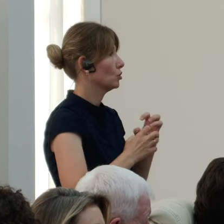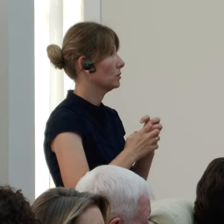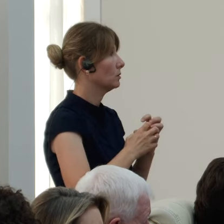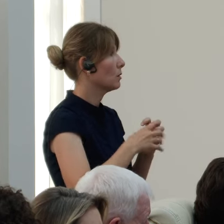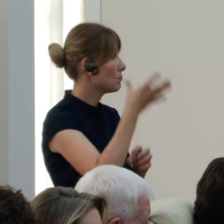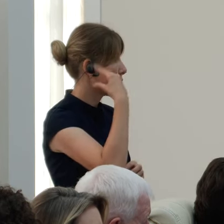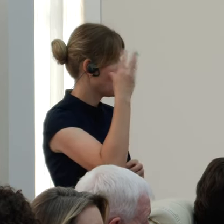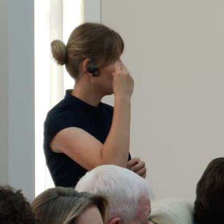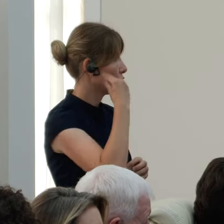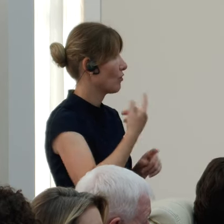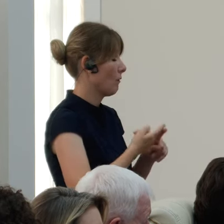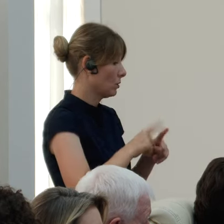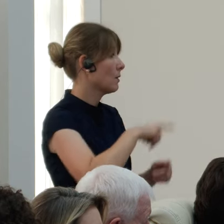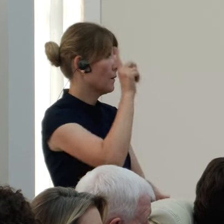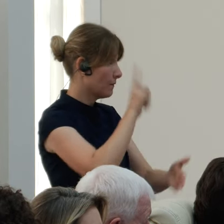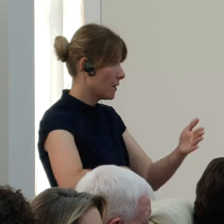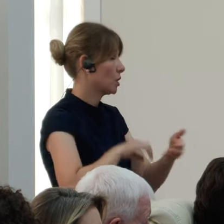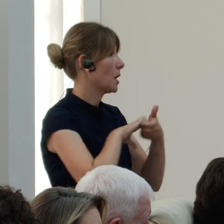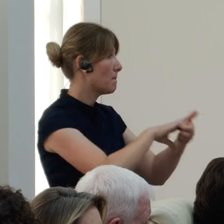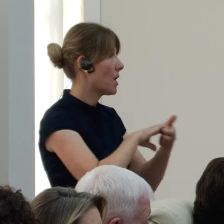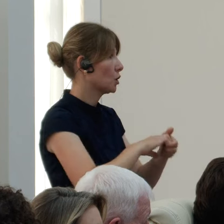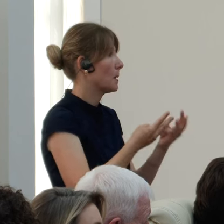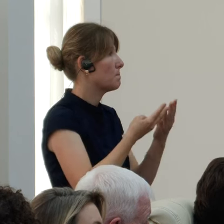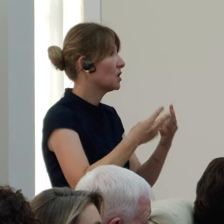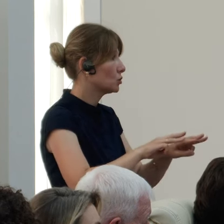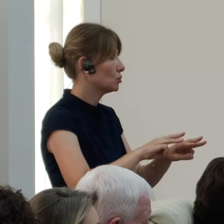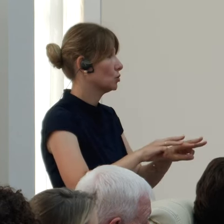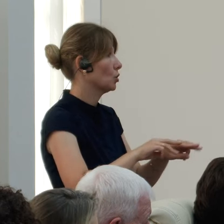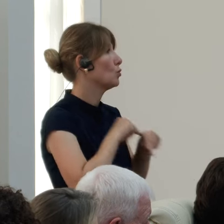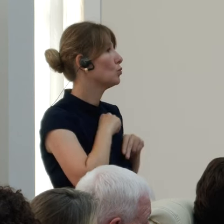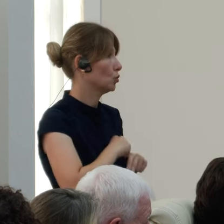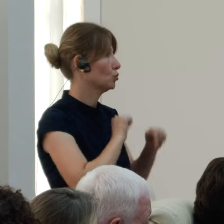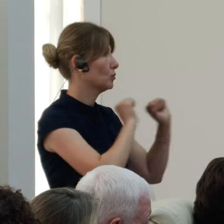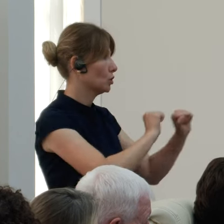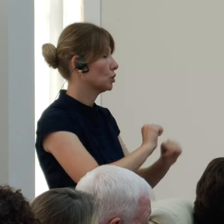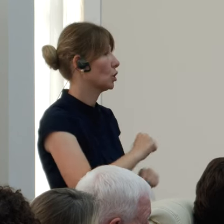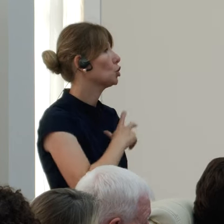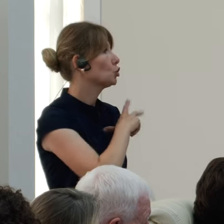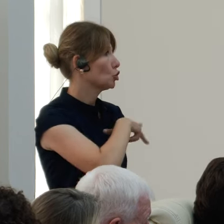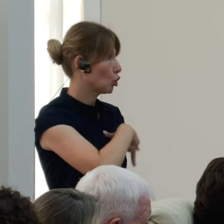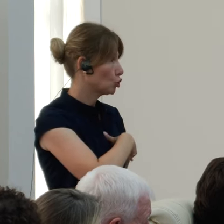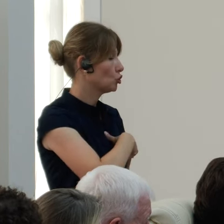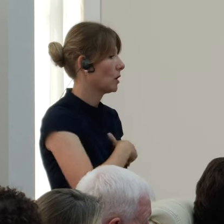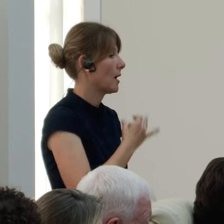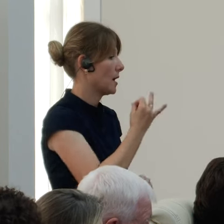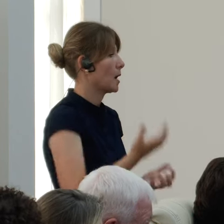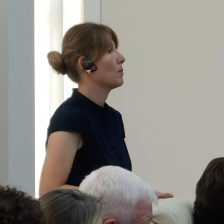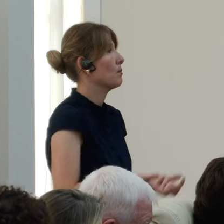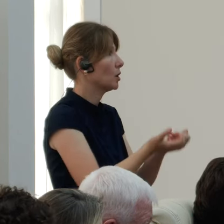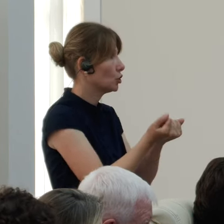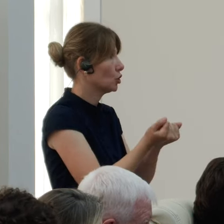agenție a fost un partener de încredere al Ministerului Muncii și Protecției Sociale, cred eu, și a